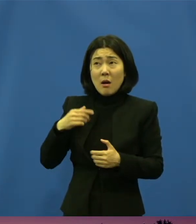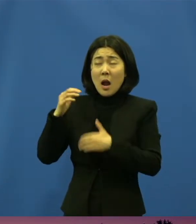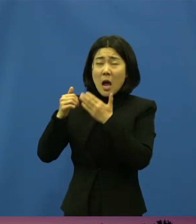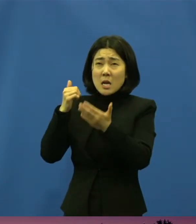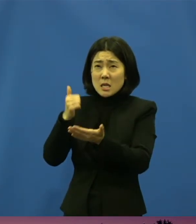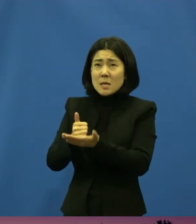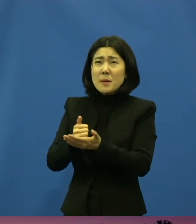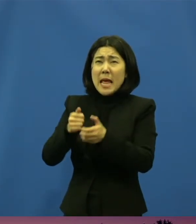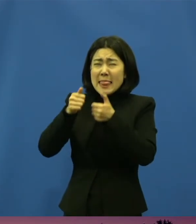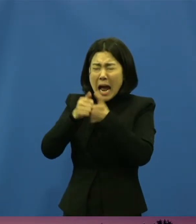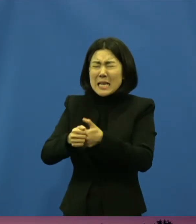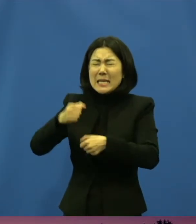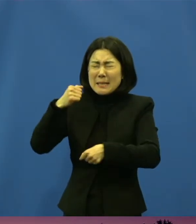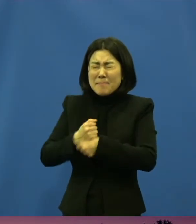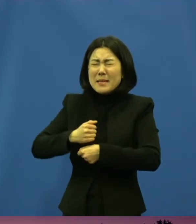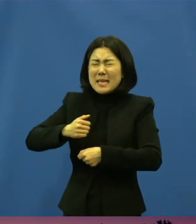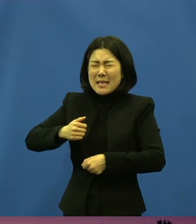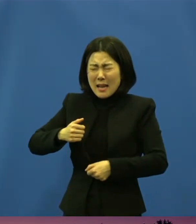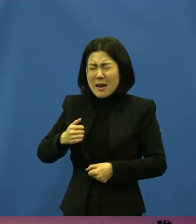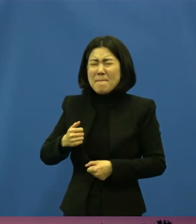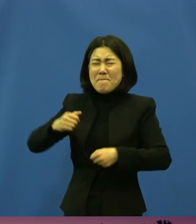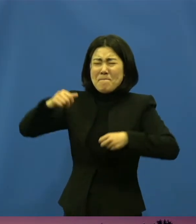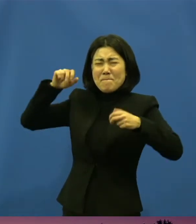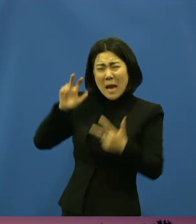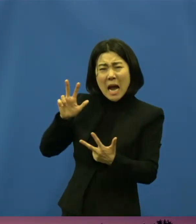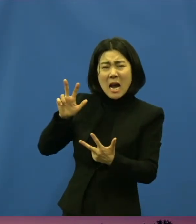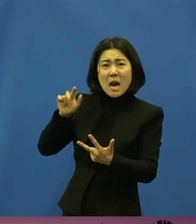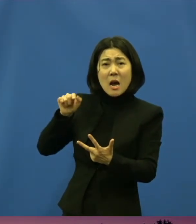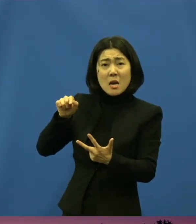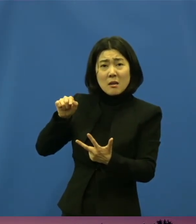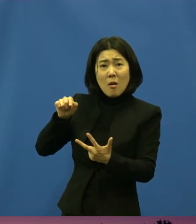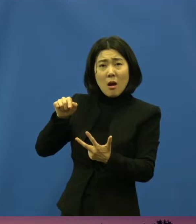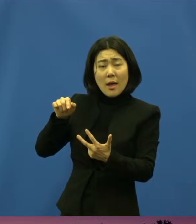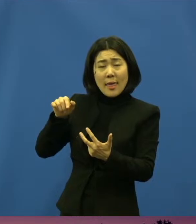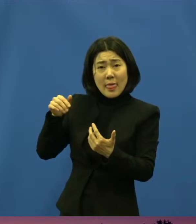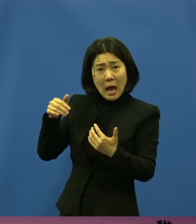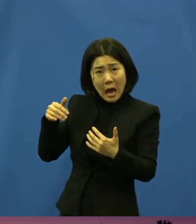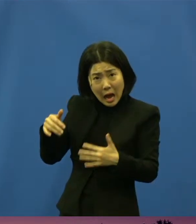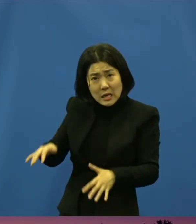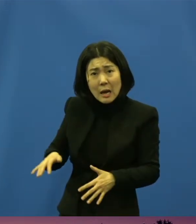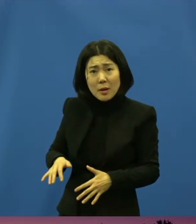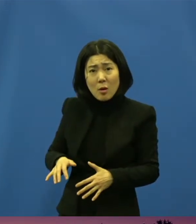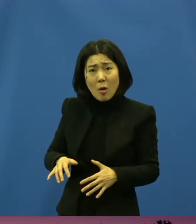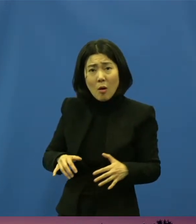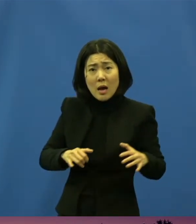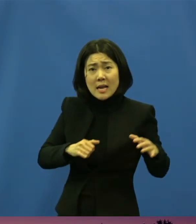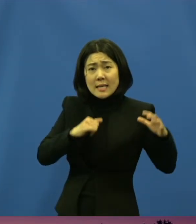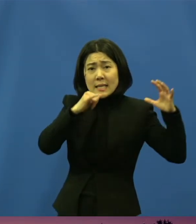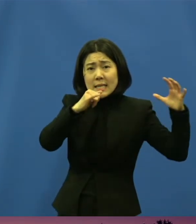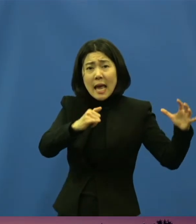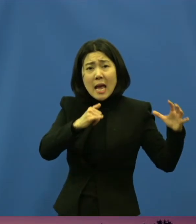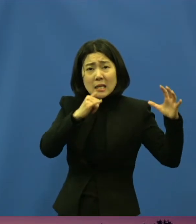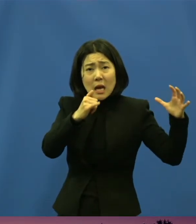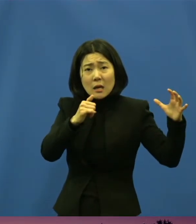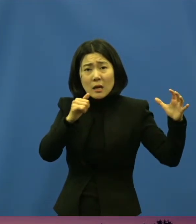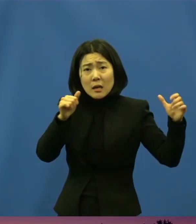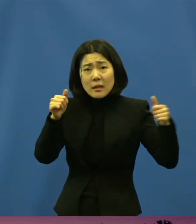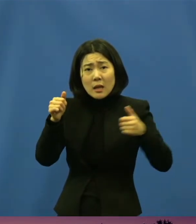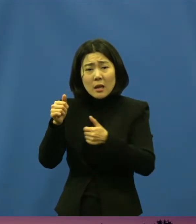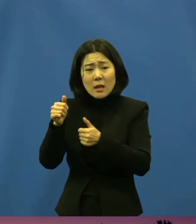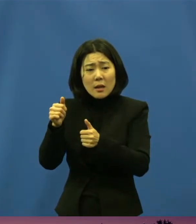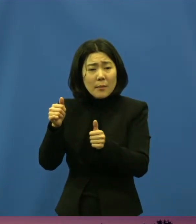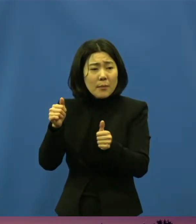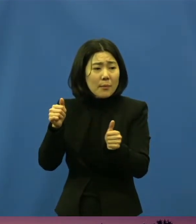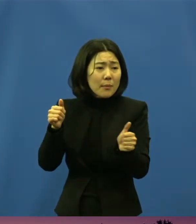세상은 우리 앞에 펼쳐져 있습니다. 그리고 유혹으로 가득한 세상이 우리의 일상입니다. 모든 수단과 방법을 가리지 않고